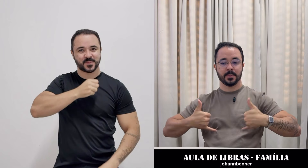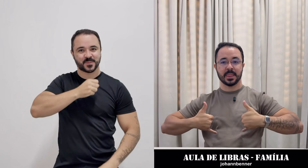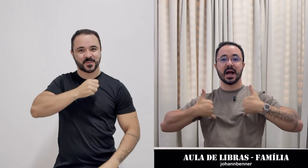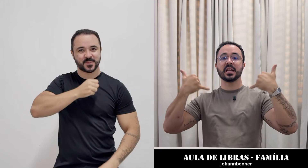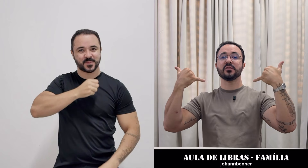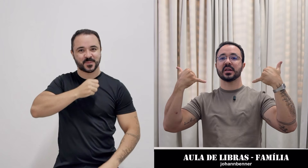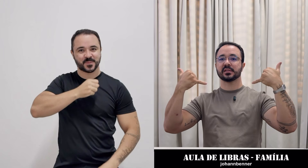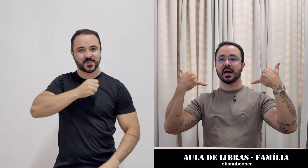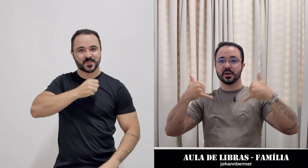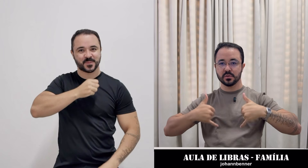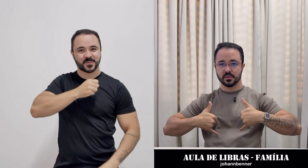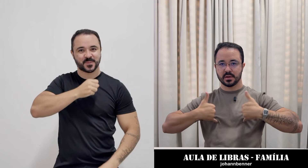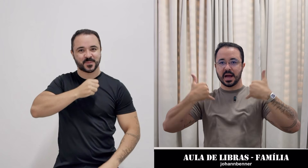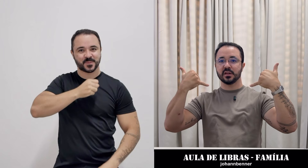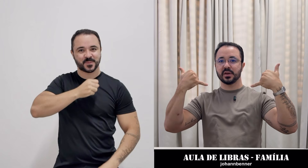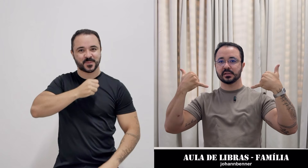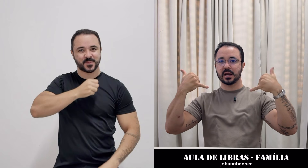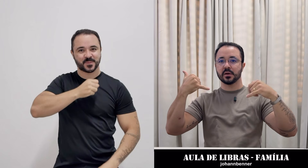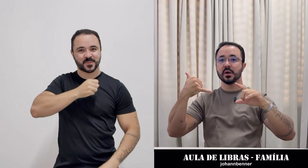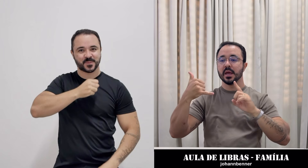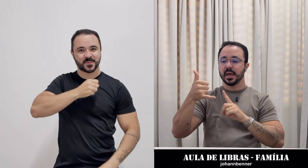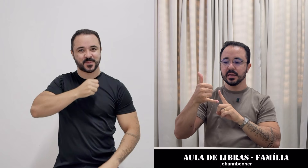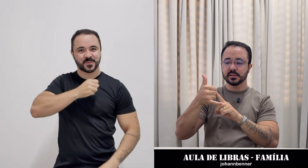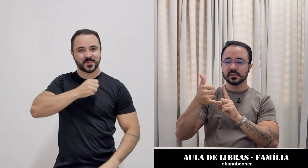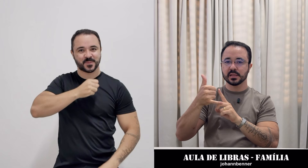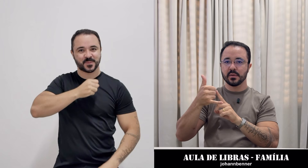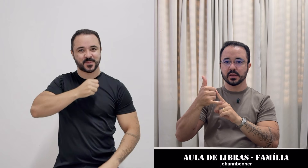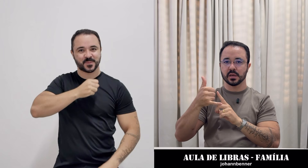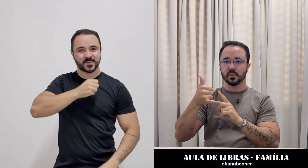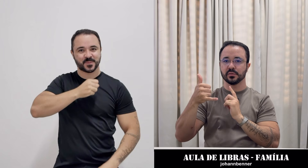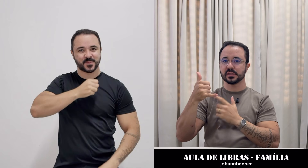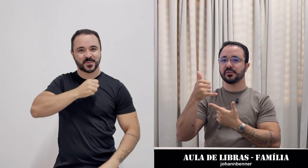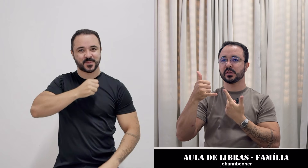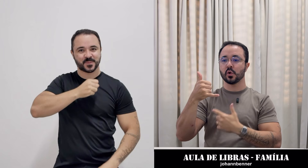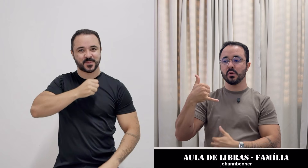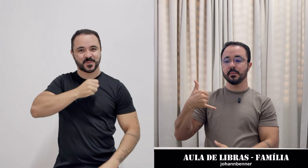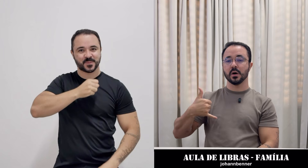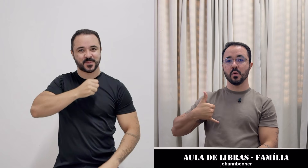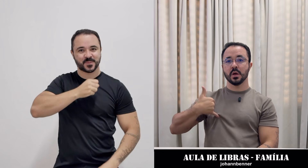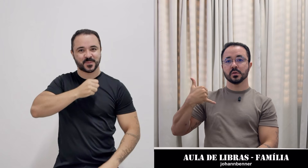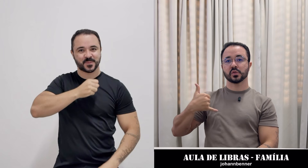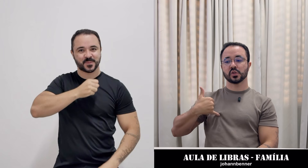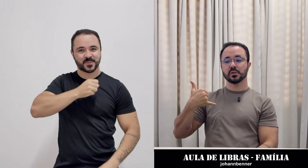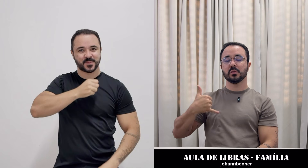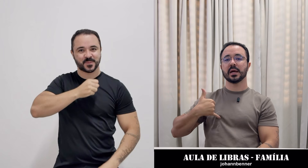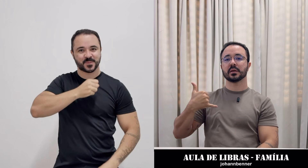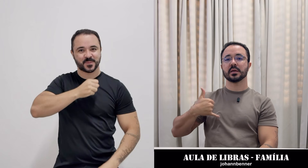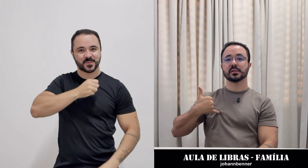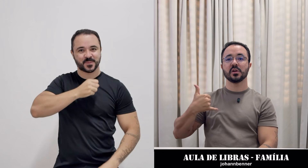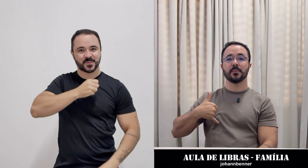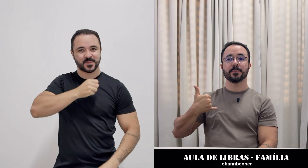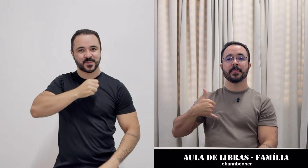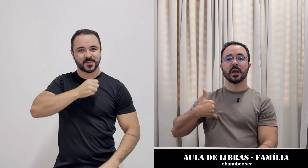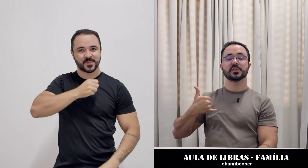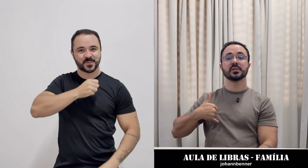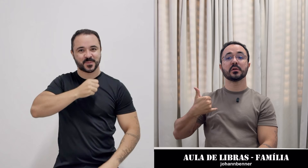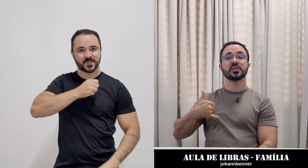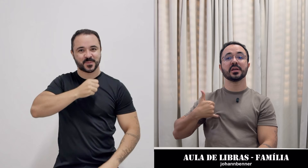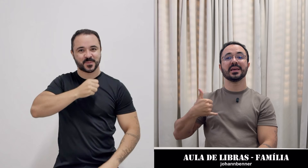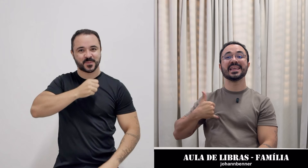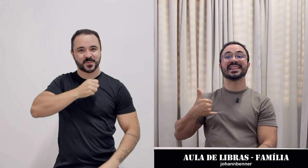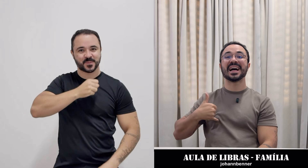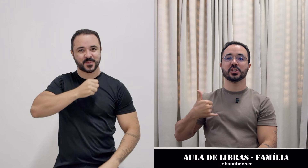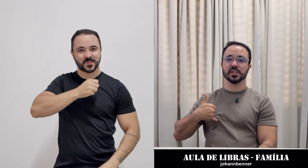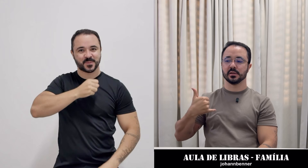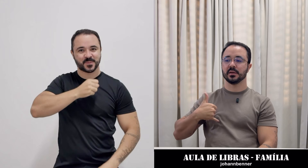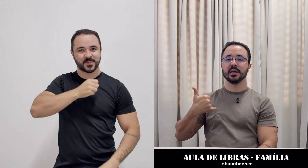comemorar, aniversário, aniversário. Esse sinal aqui, quando você faz com uma mão, só de um lado aqui assim, ó, é o sinal